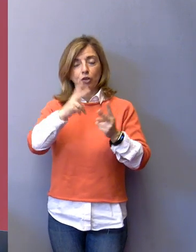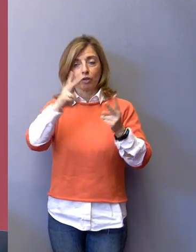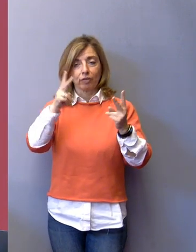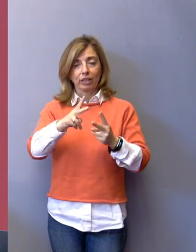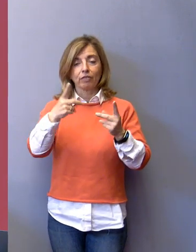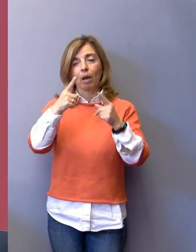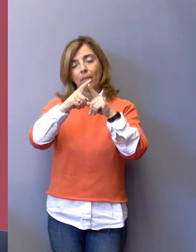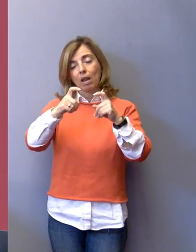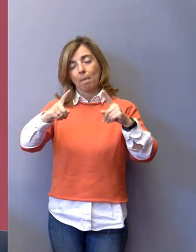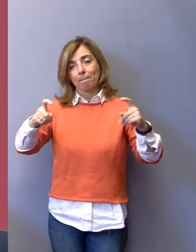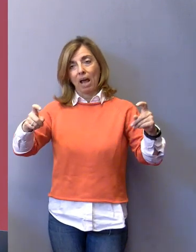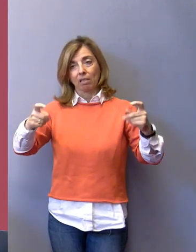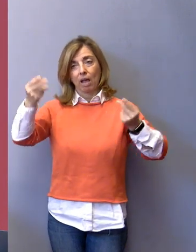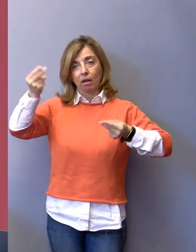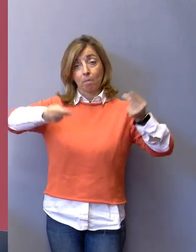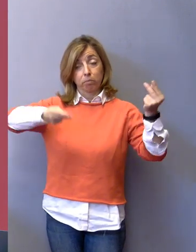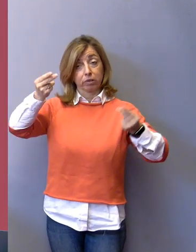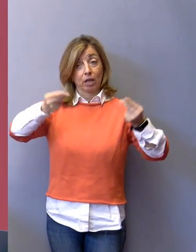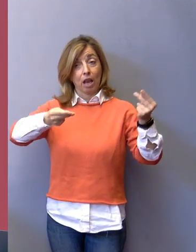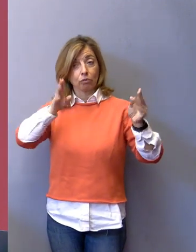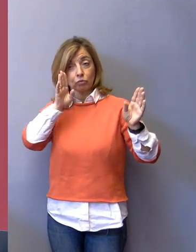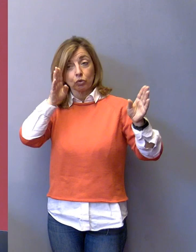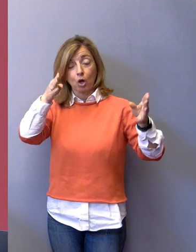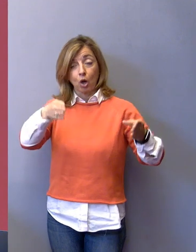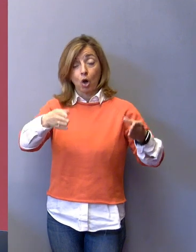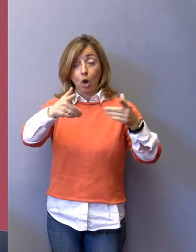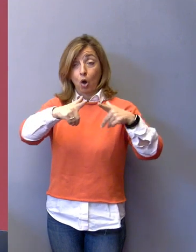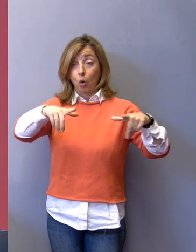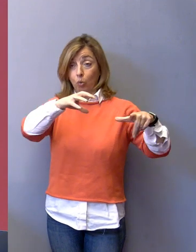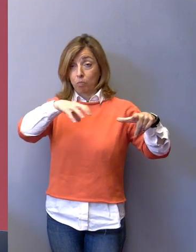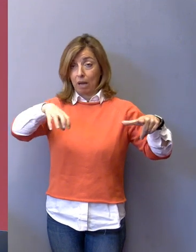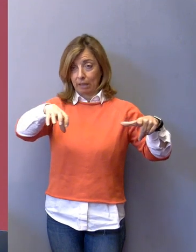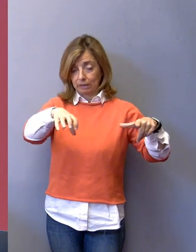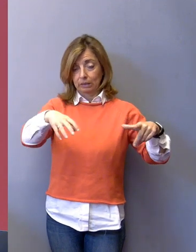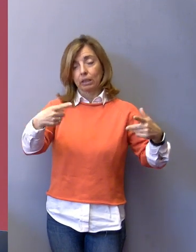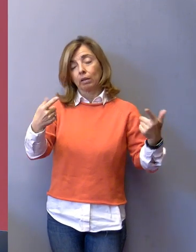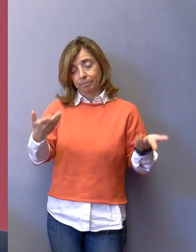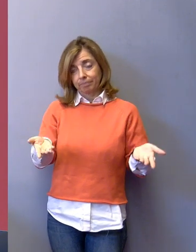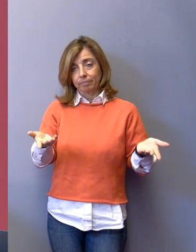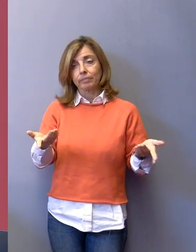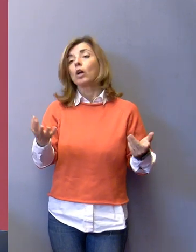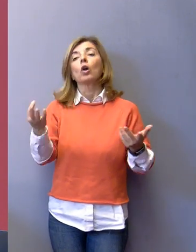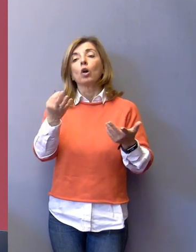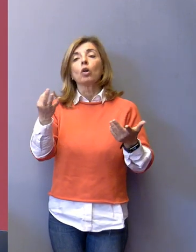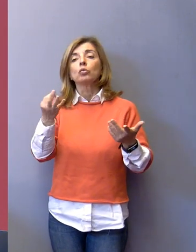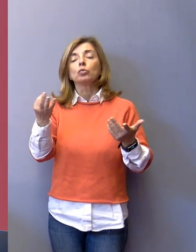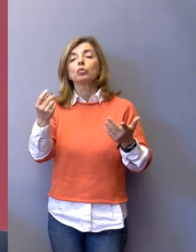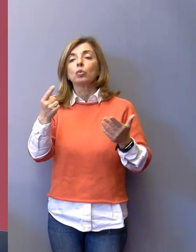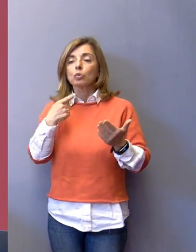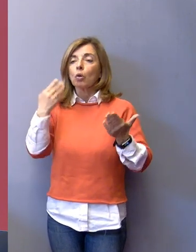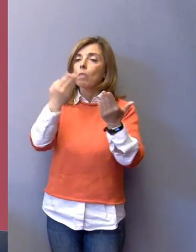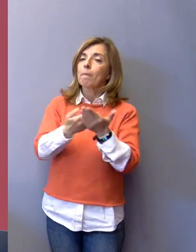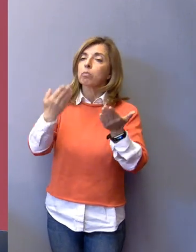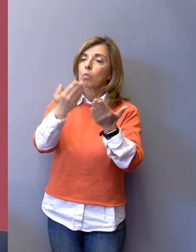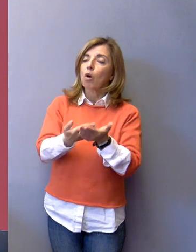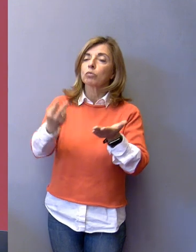del bilancio dell'urbanistica un motivo c'è quindi ci sta assolutamente che vengano proposte questioni anche molto tecniche